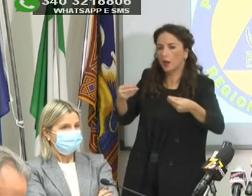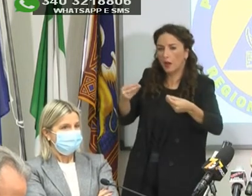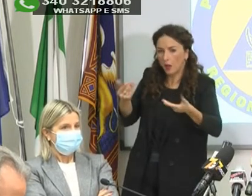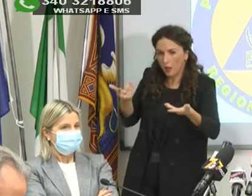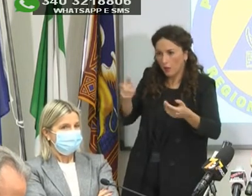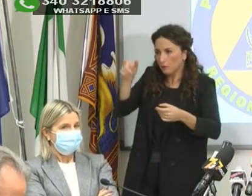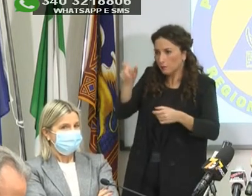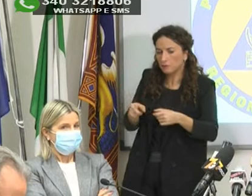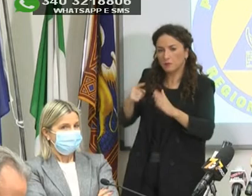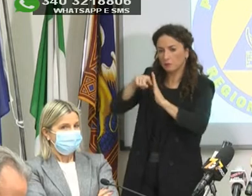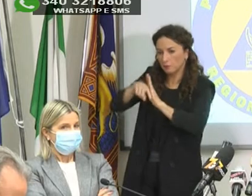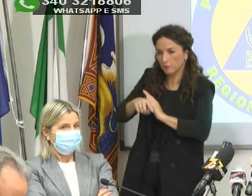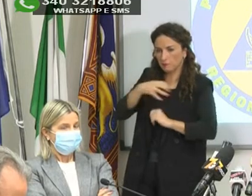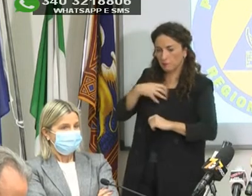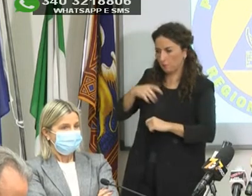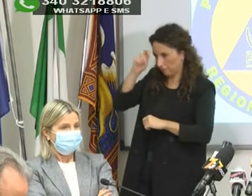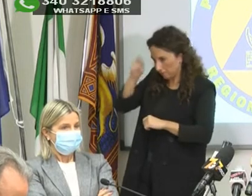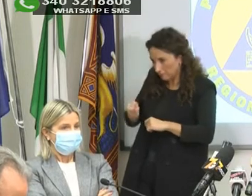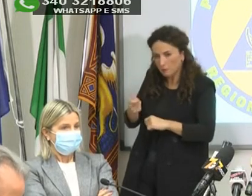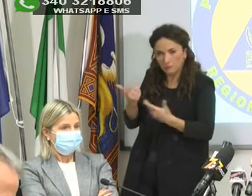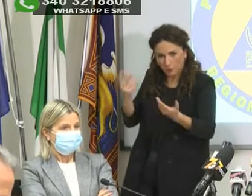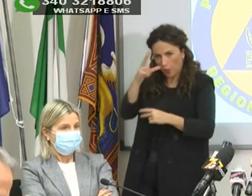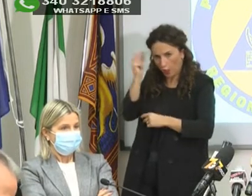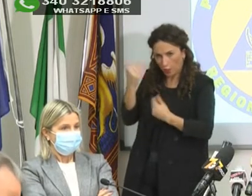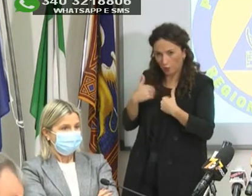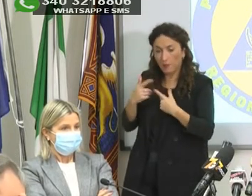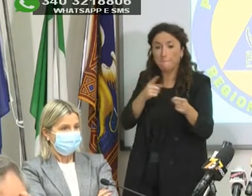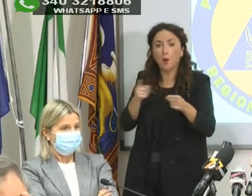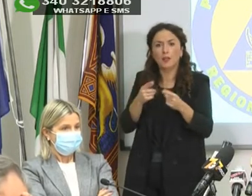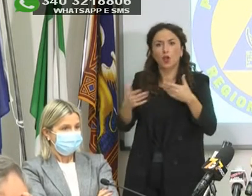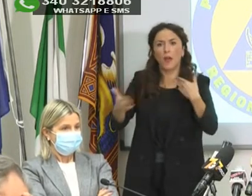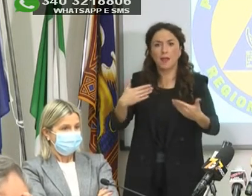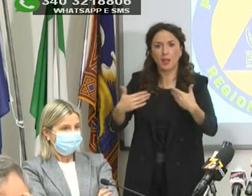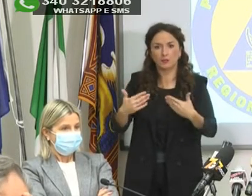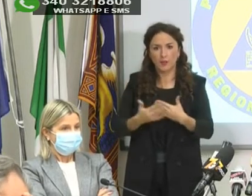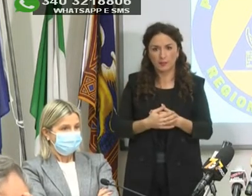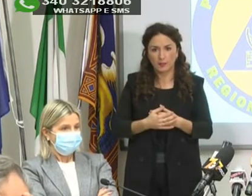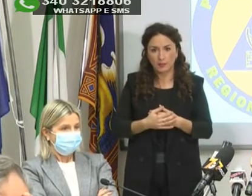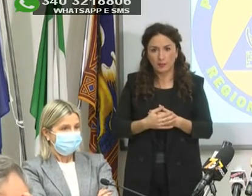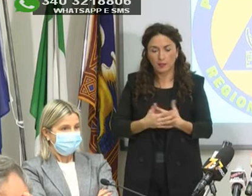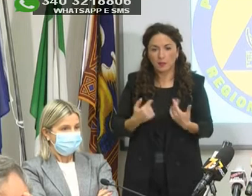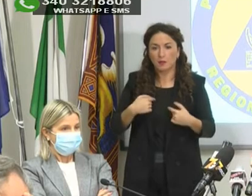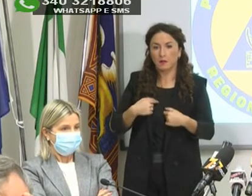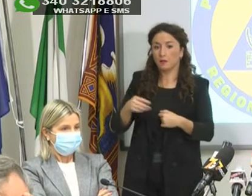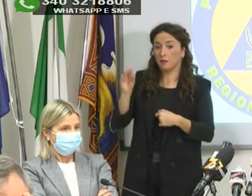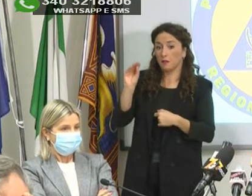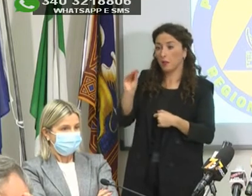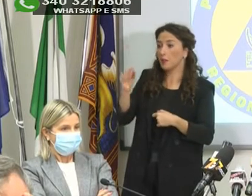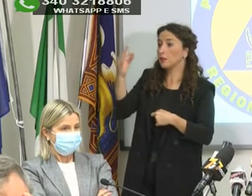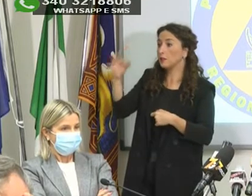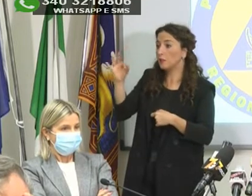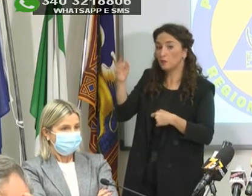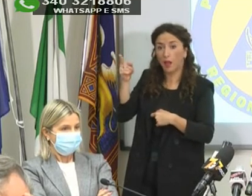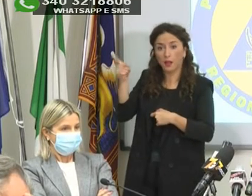a un intensivista, a un pneumologo, ma in un momento emergenziale non è che chiedi la specialità a chi ti fa i